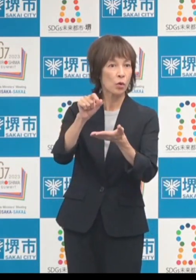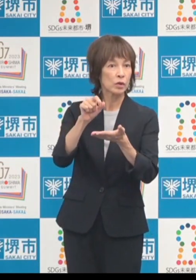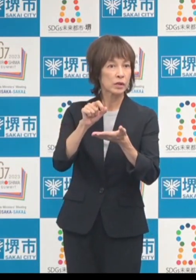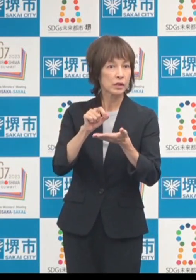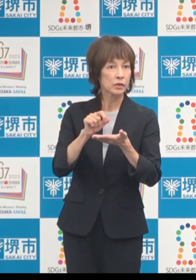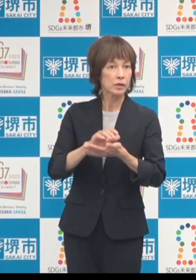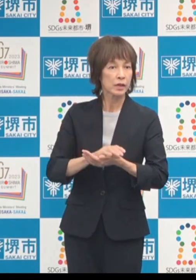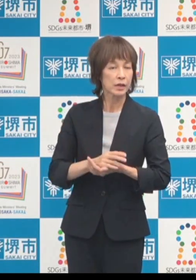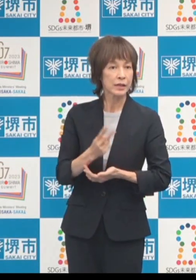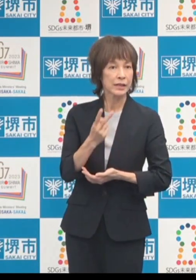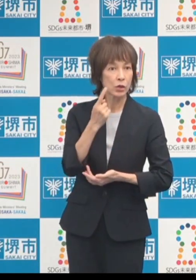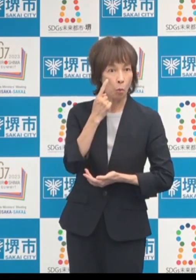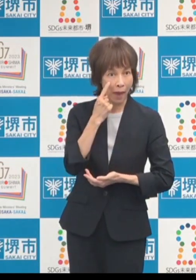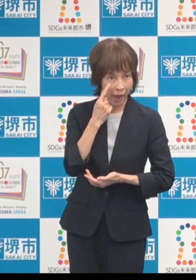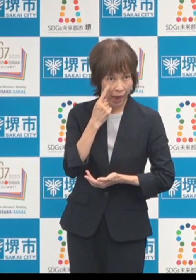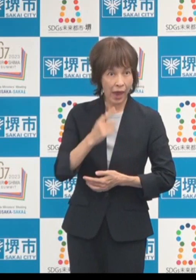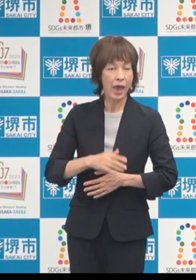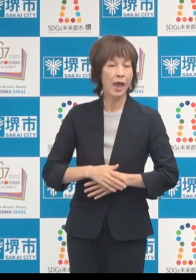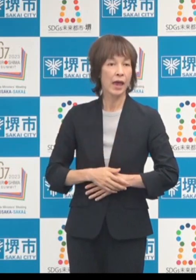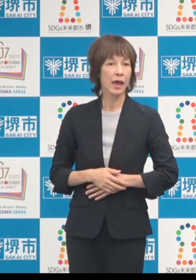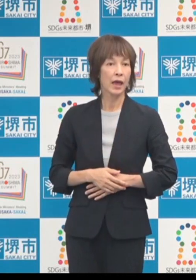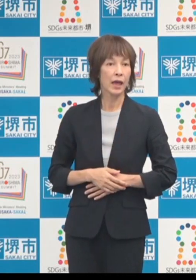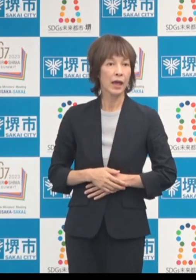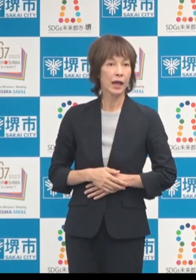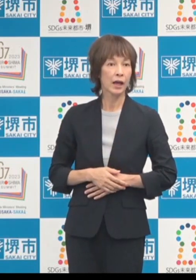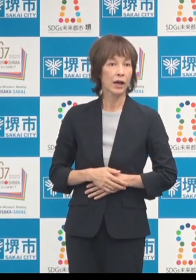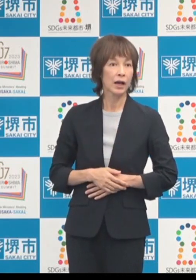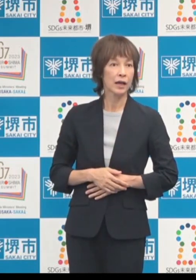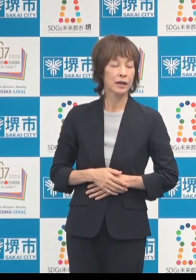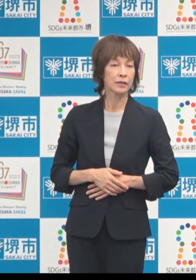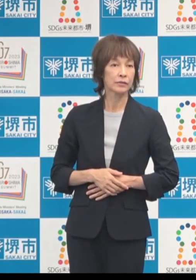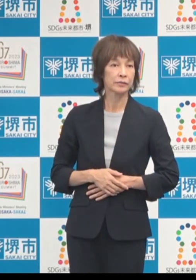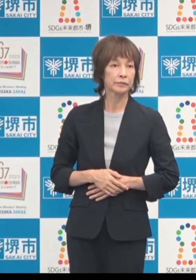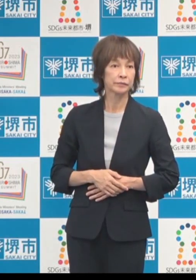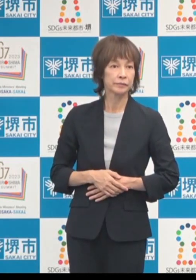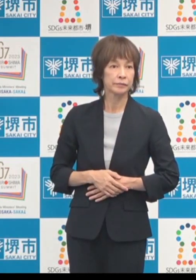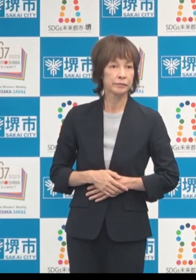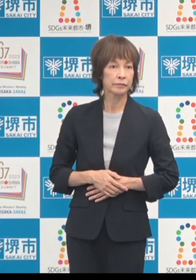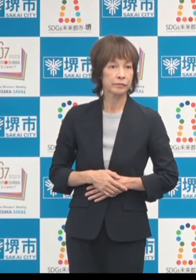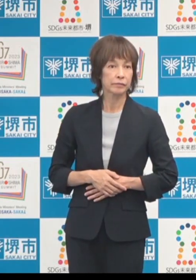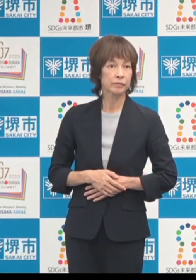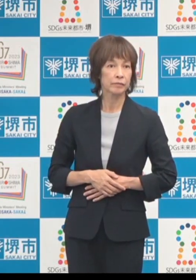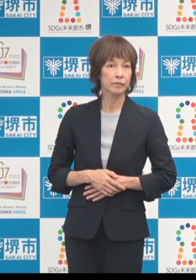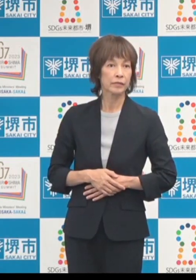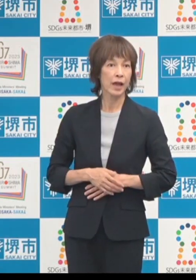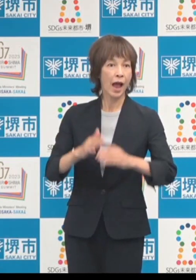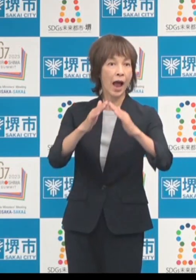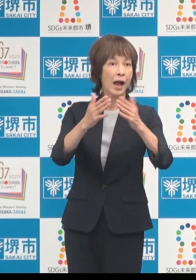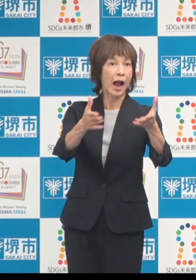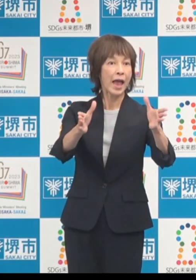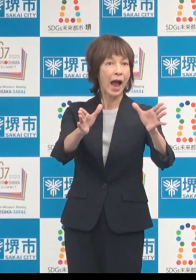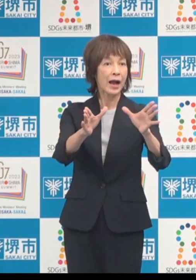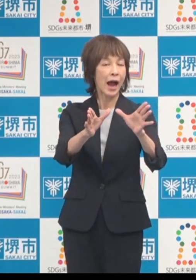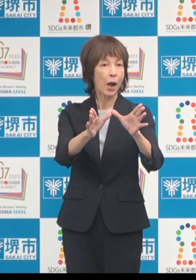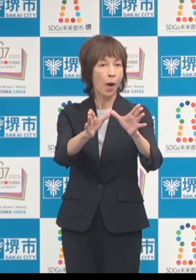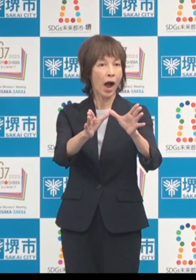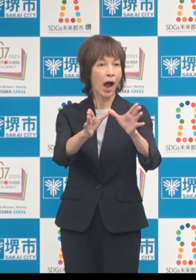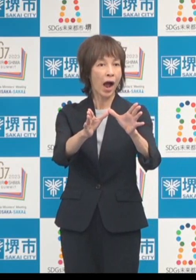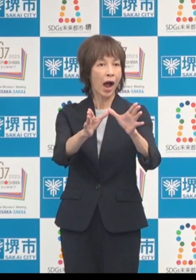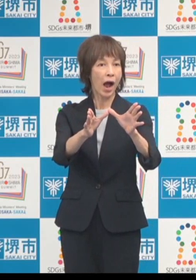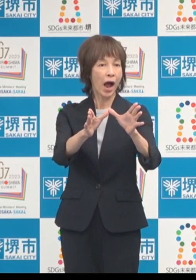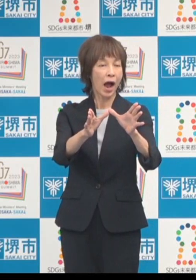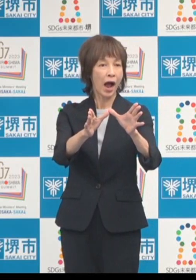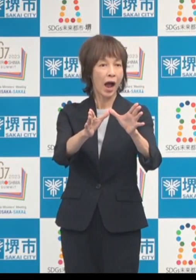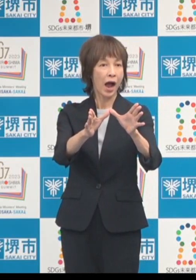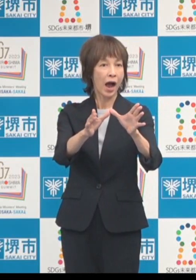から2度目になると、でその高い派からはその密室でやってほしいという意味ではなくて、その事